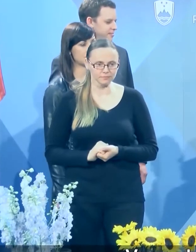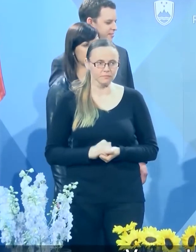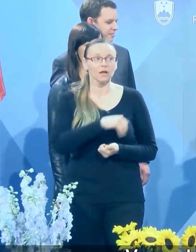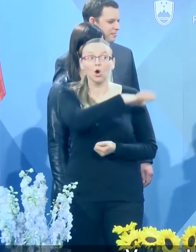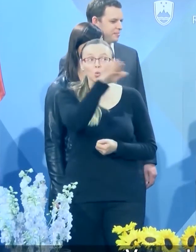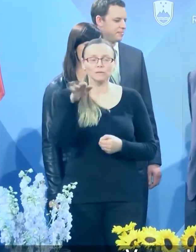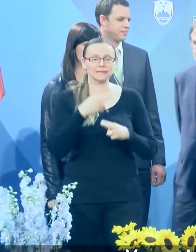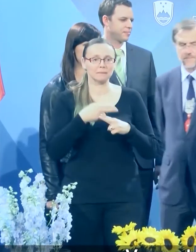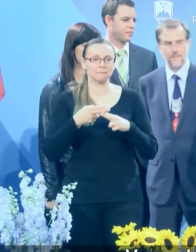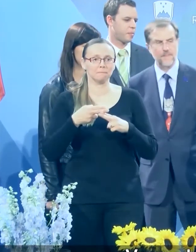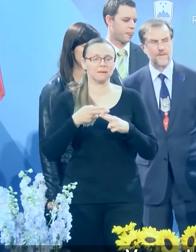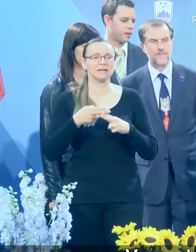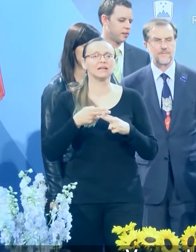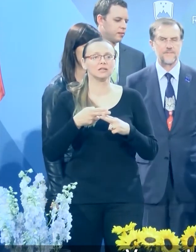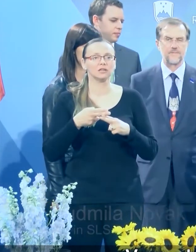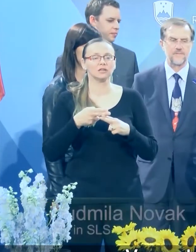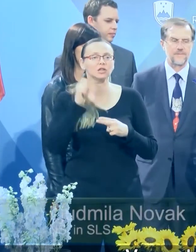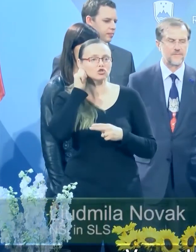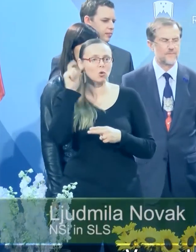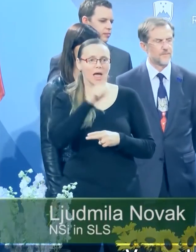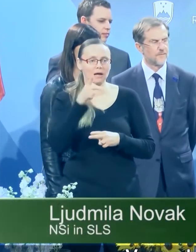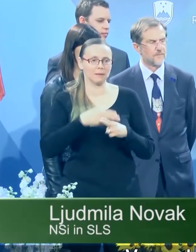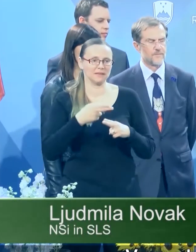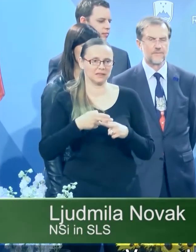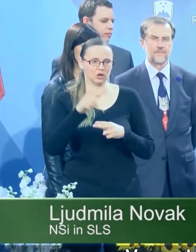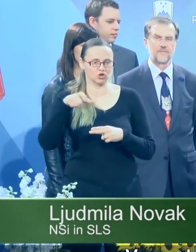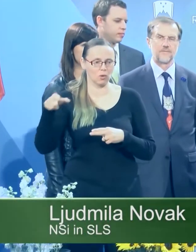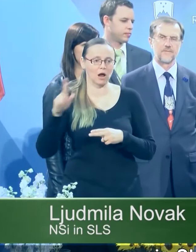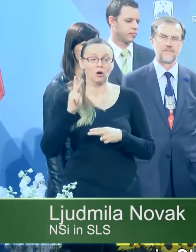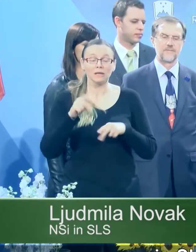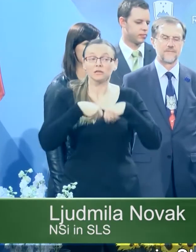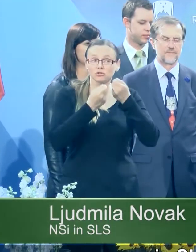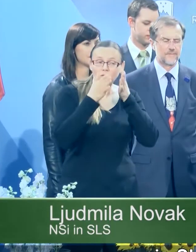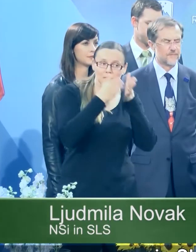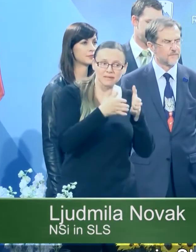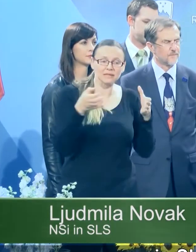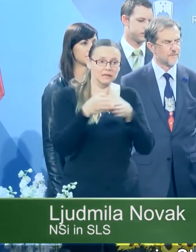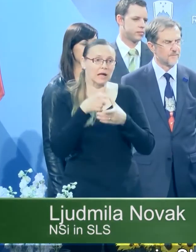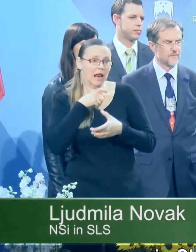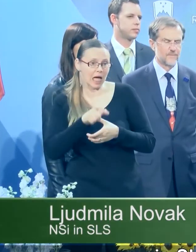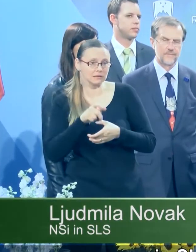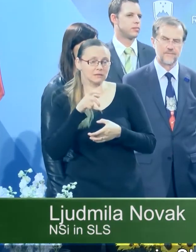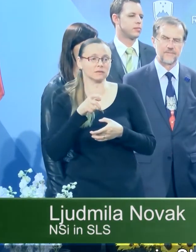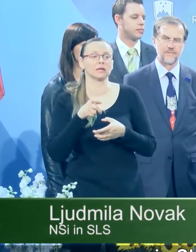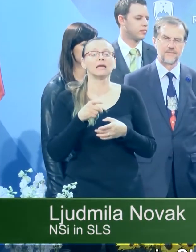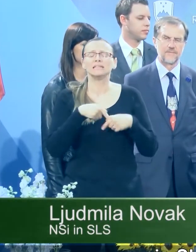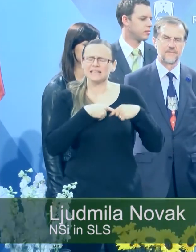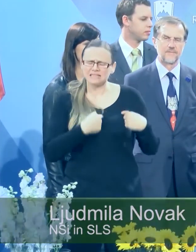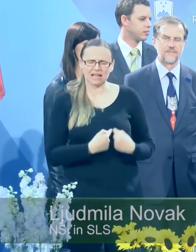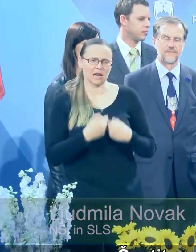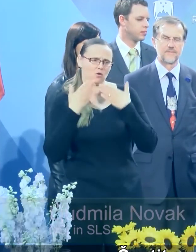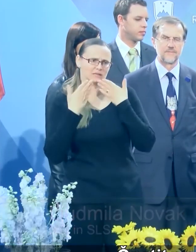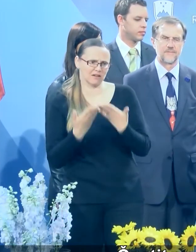Vsem državljankam in državljanom, ki so namenili glas skupni listi Nove Slovenije in Slovenske ljudske stranke, se iskreno